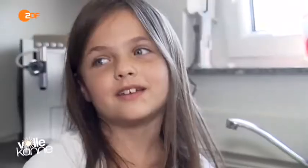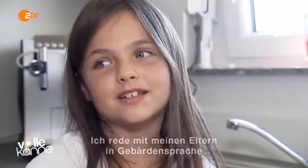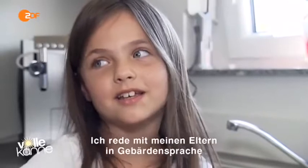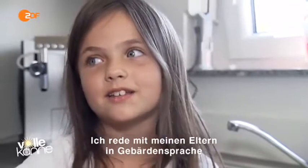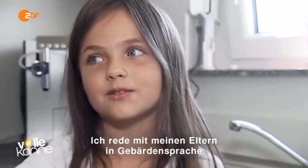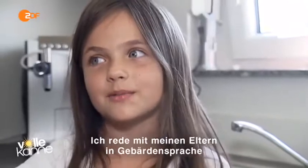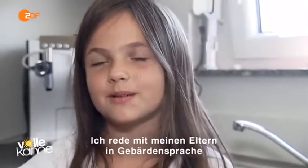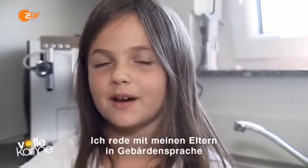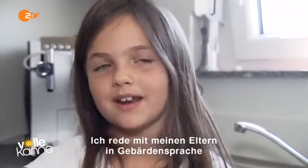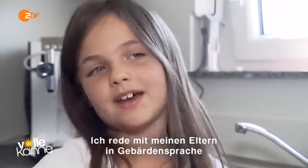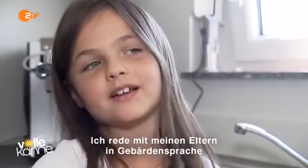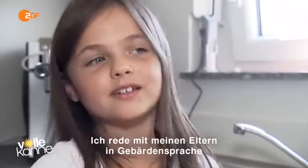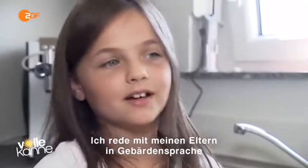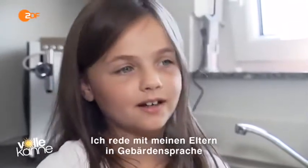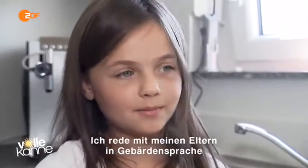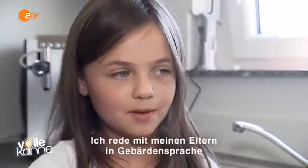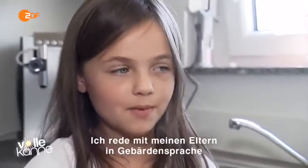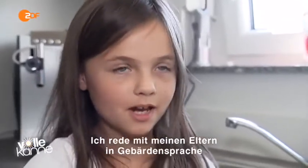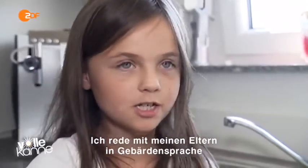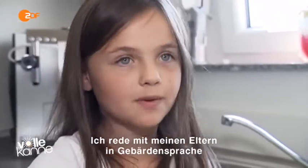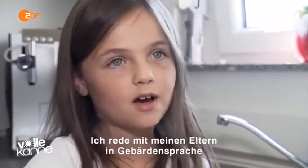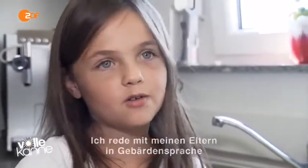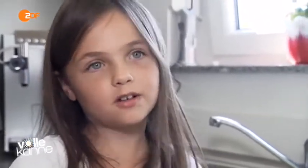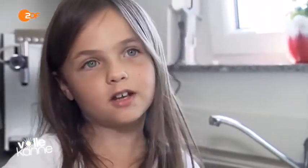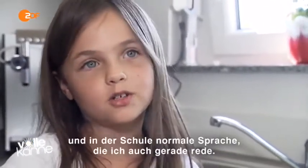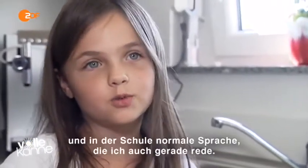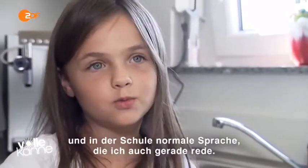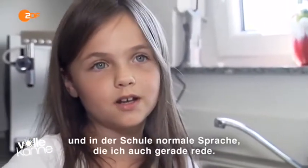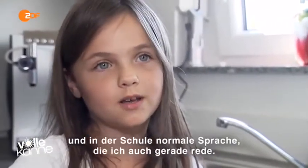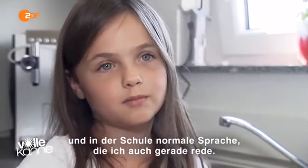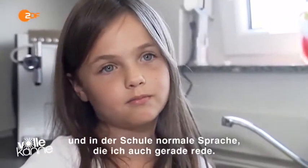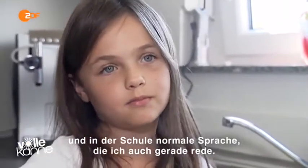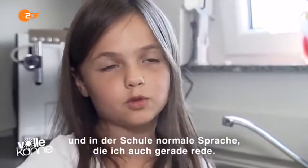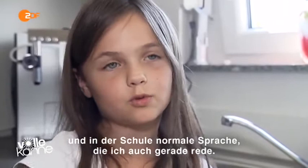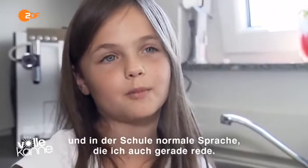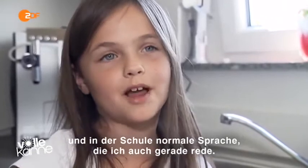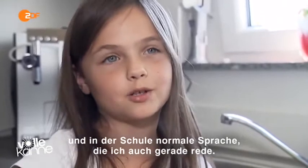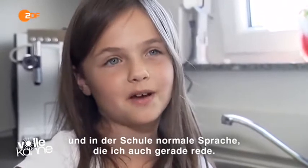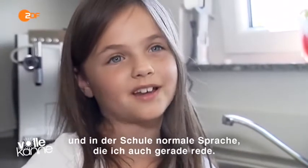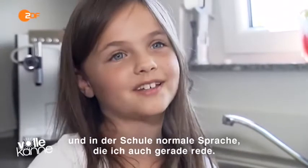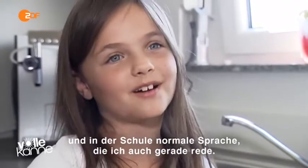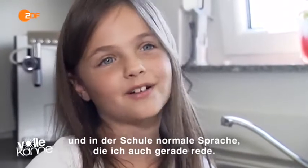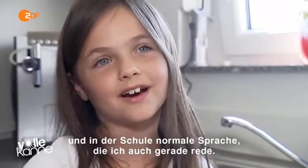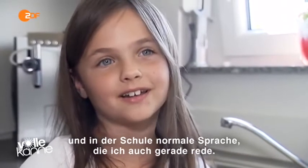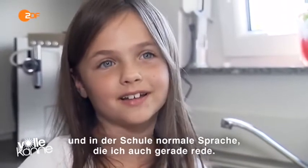Ich rede so mit meinen Eltern in Gebärdensprache und in der Schule. So normale Sprache, die ich auch gerade